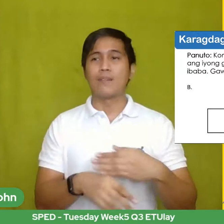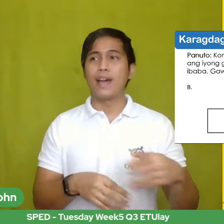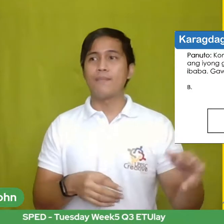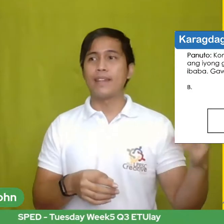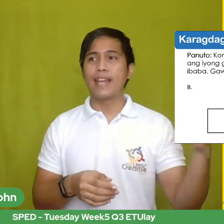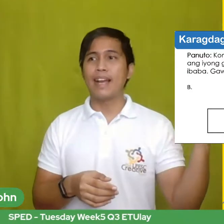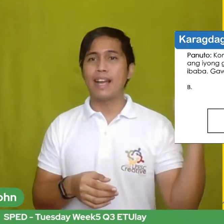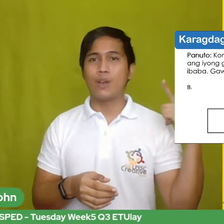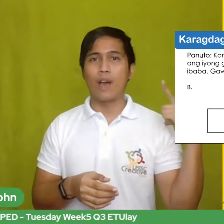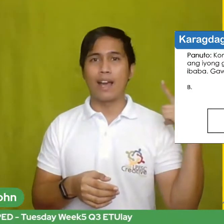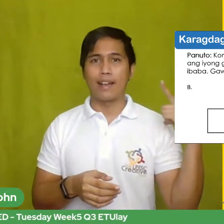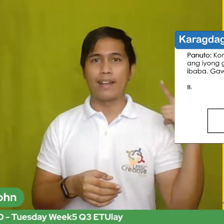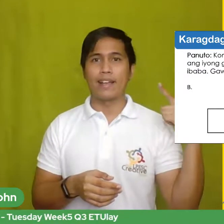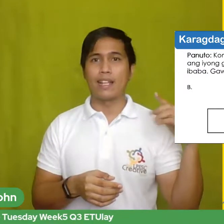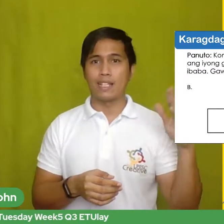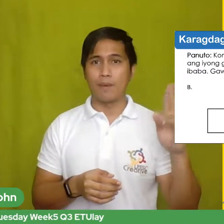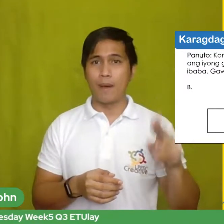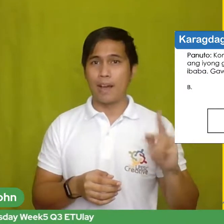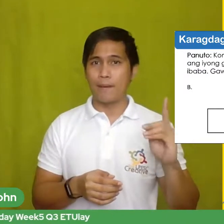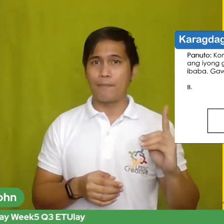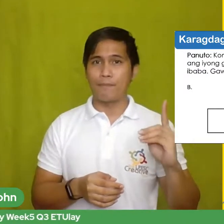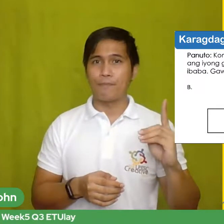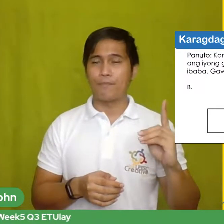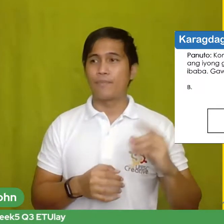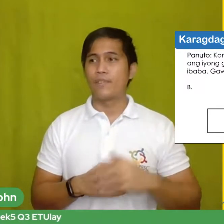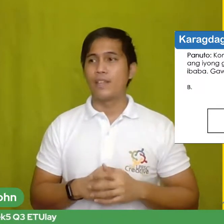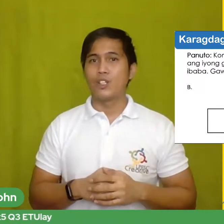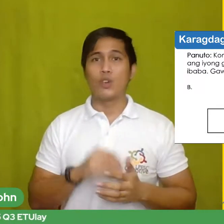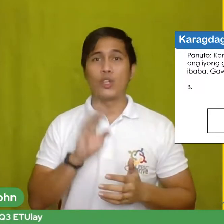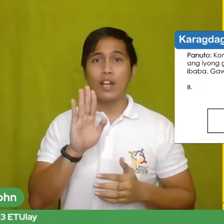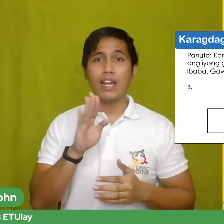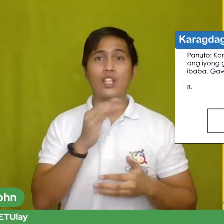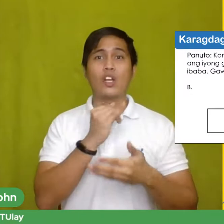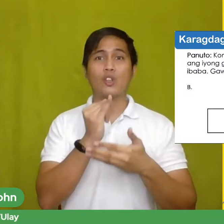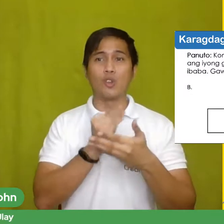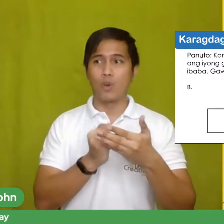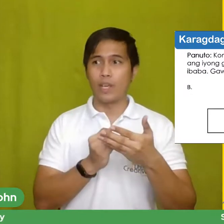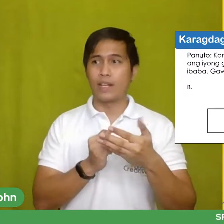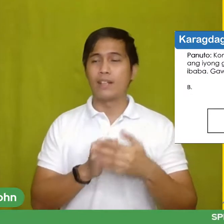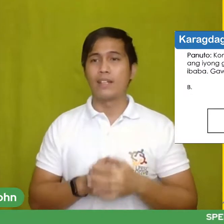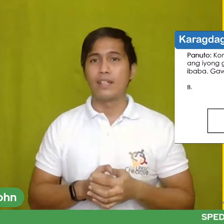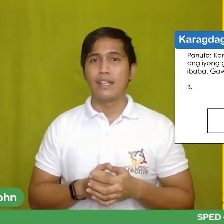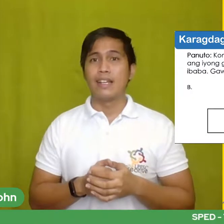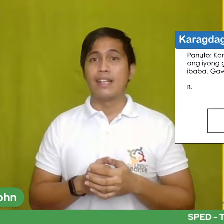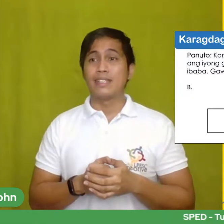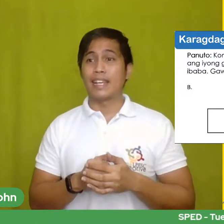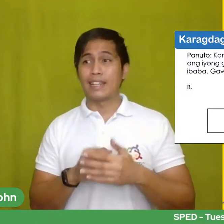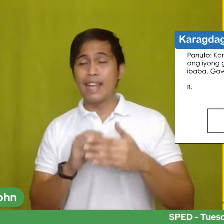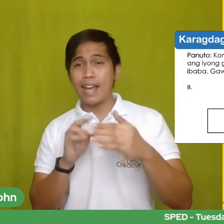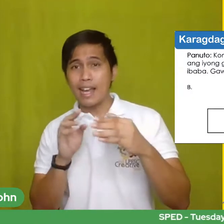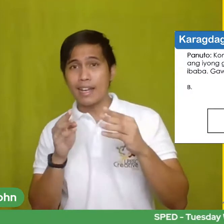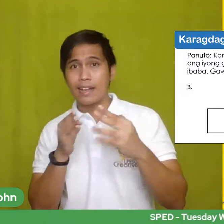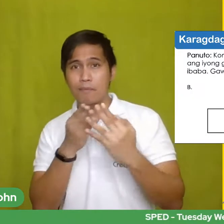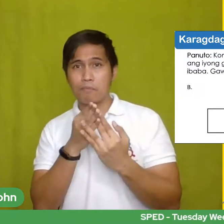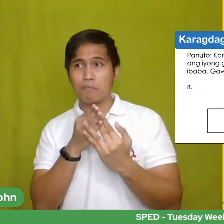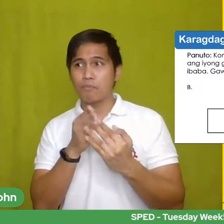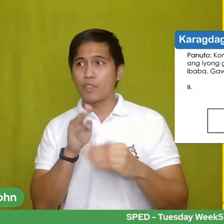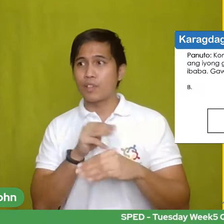may bandang kaliwa sa baba. So, yun ang inyong i-drawing. Sa gitna,